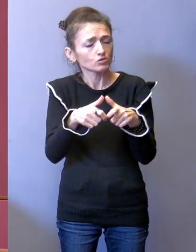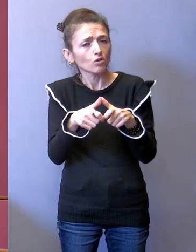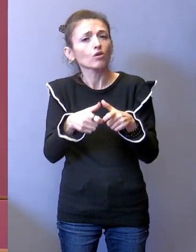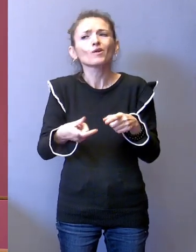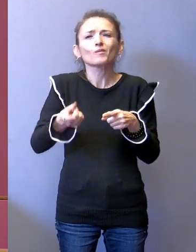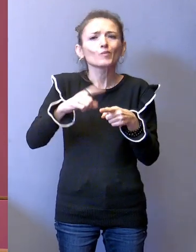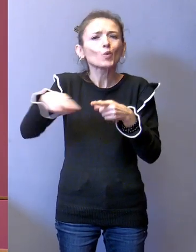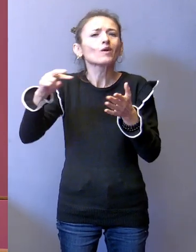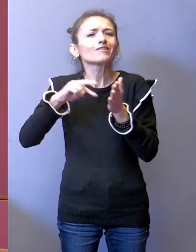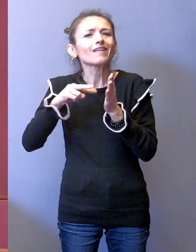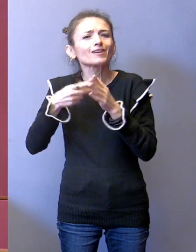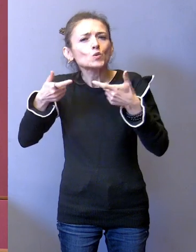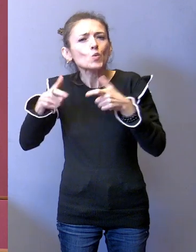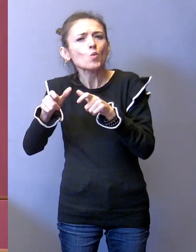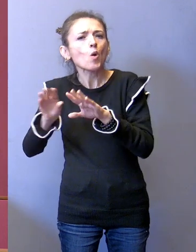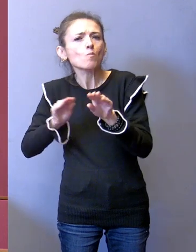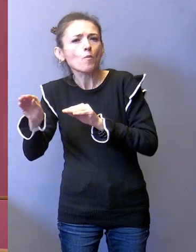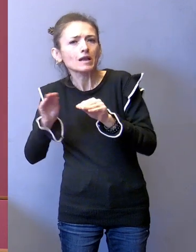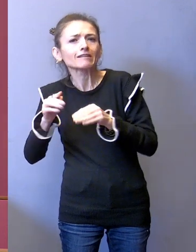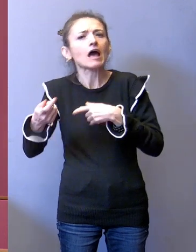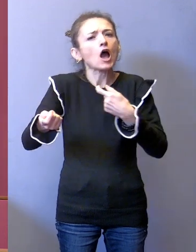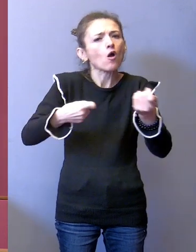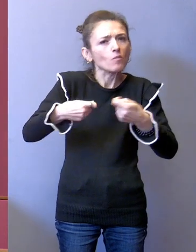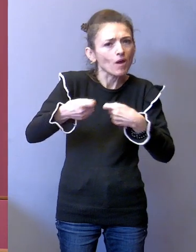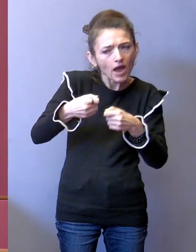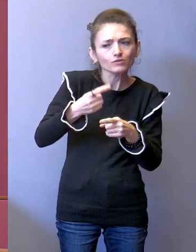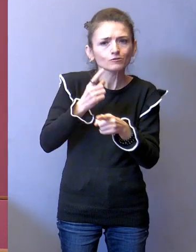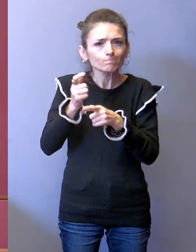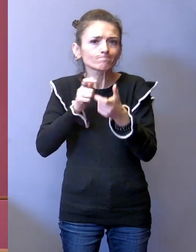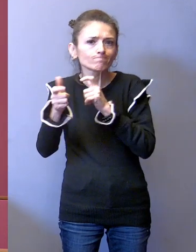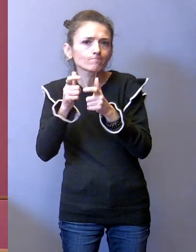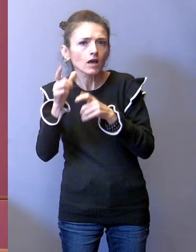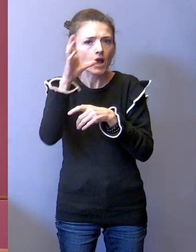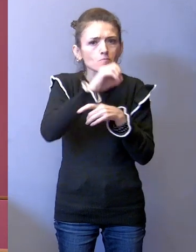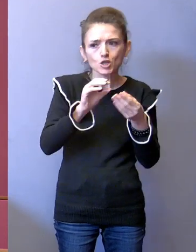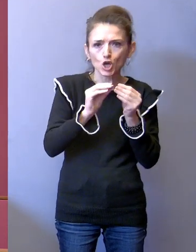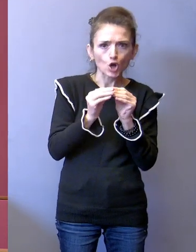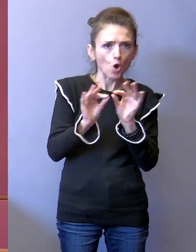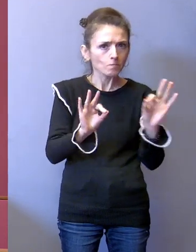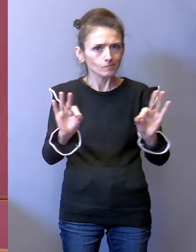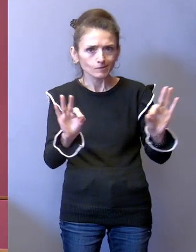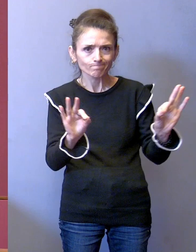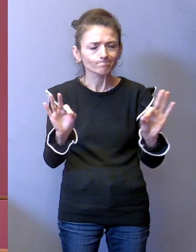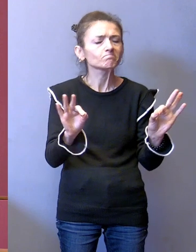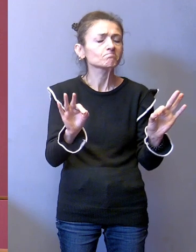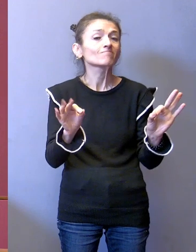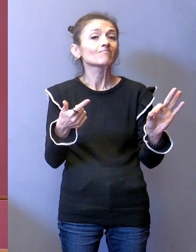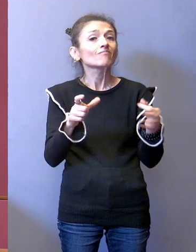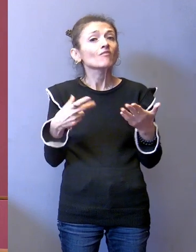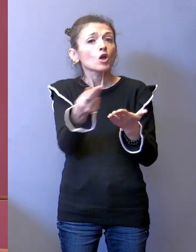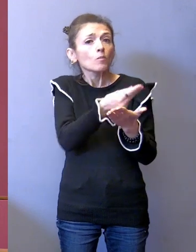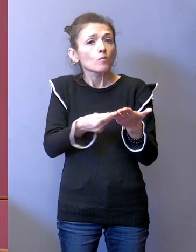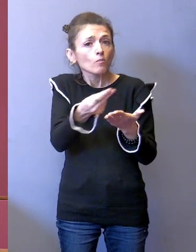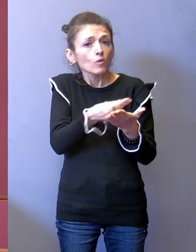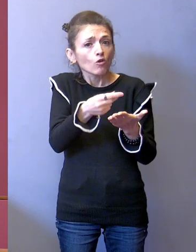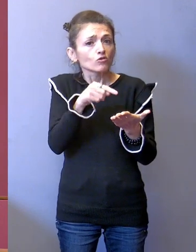quei tecnici della mobilità e del Commercio di trovare adeguate collocazioni alternative in quanto il progetto